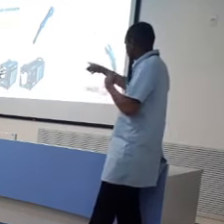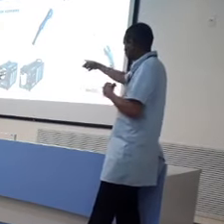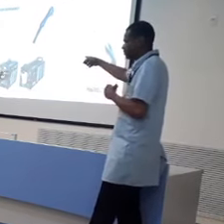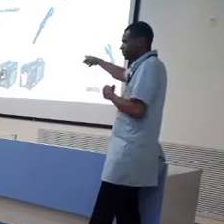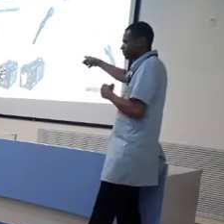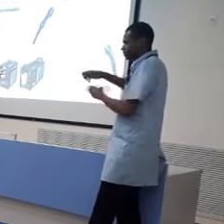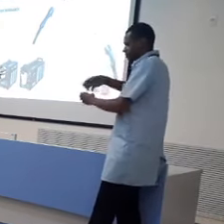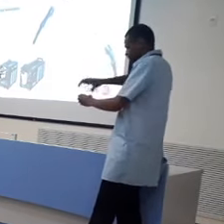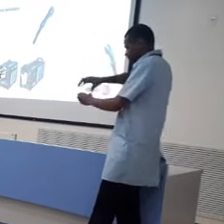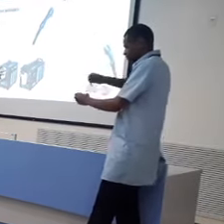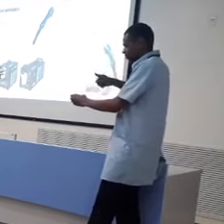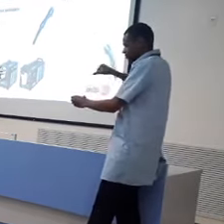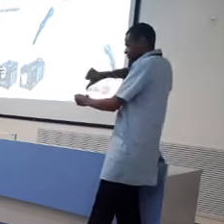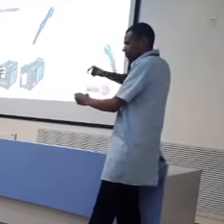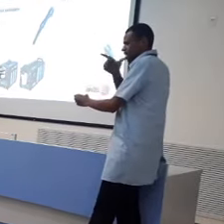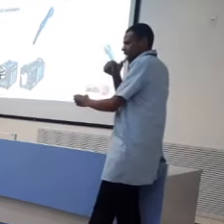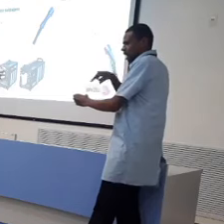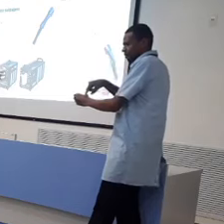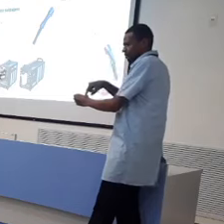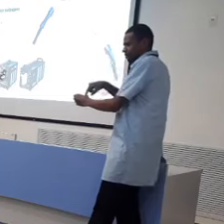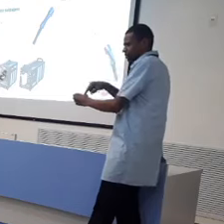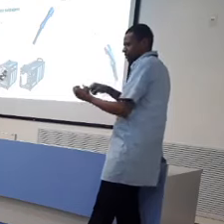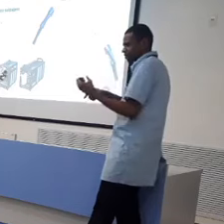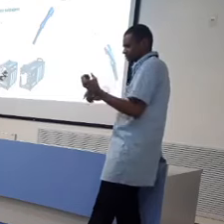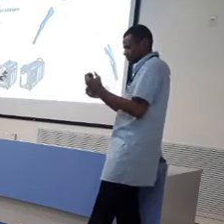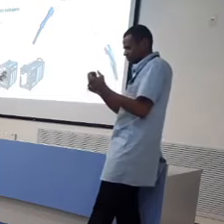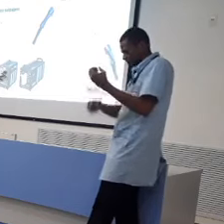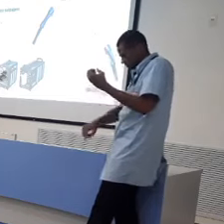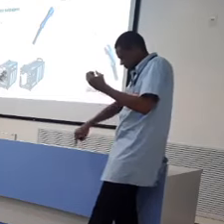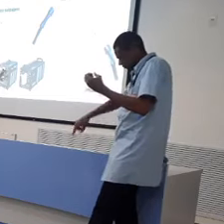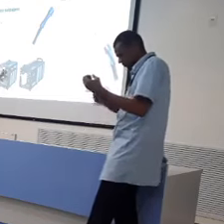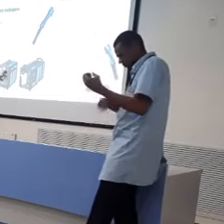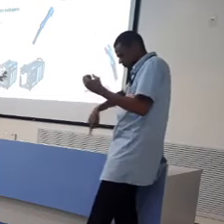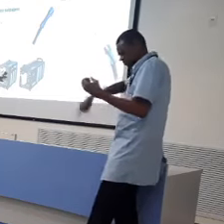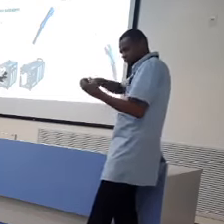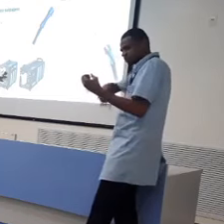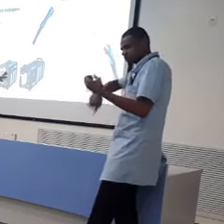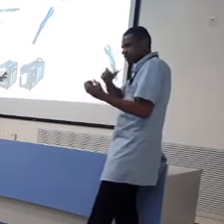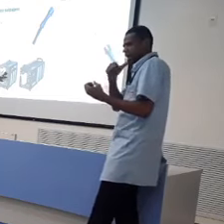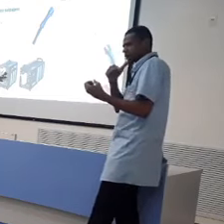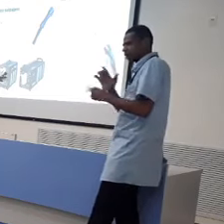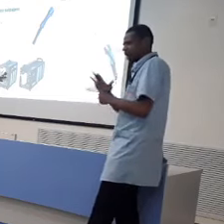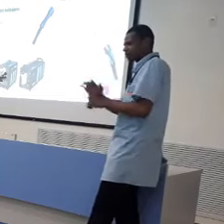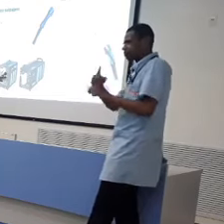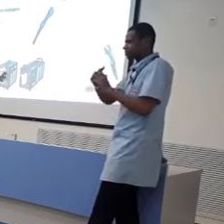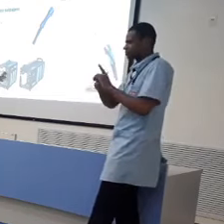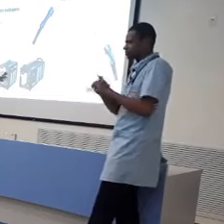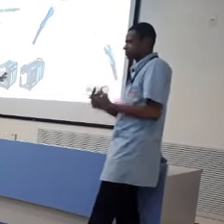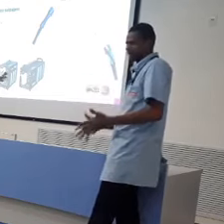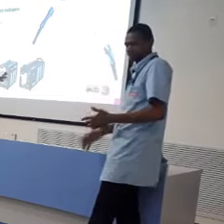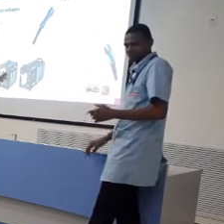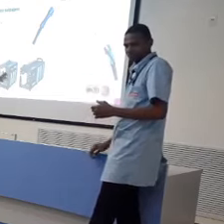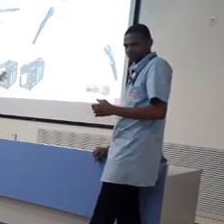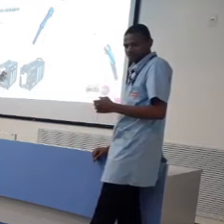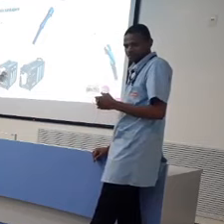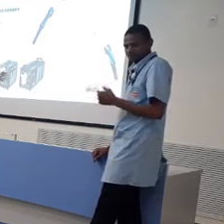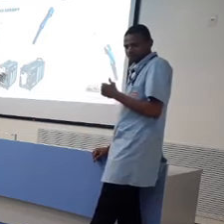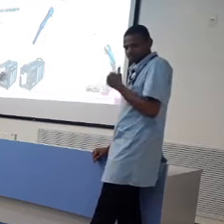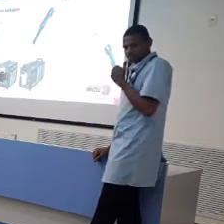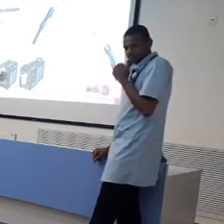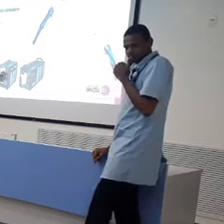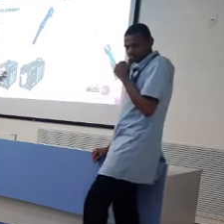refrigerada, ligou na refrigeração. Todas as tochas refrigeradas podem ser ligadas nessa refrigeração. Não é necessário uma